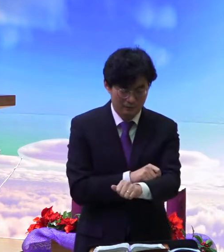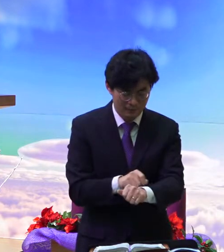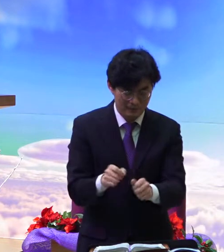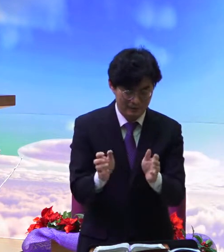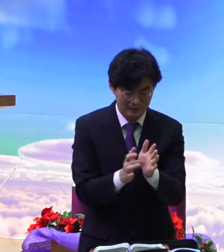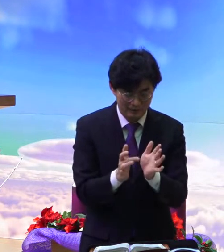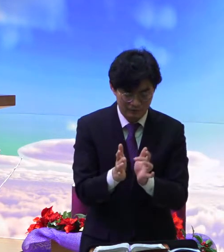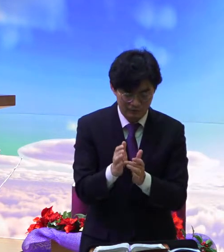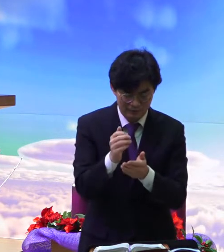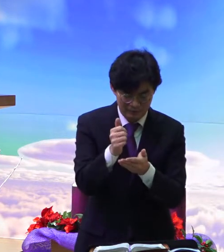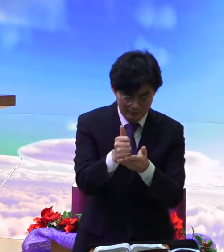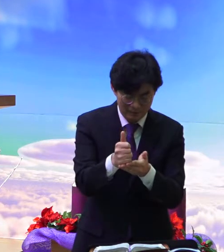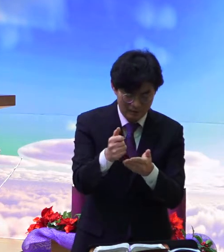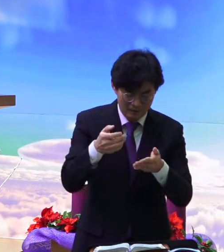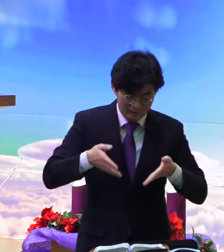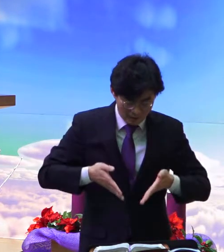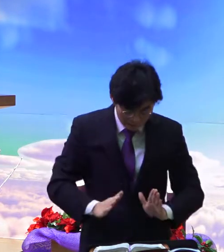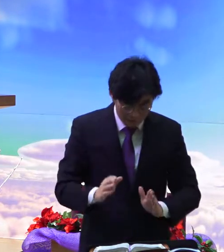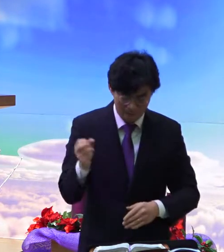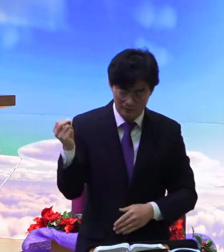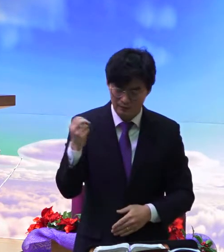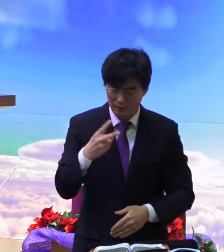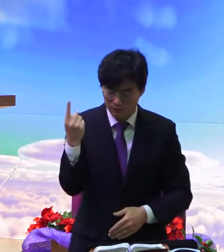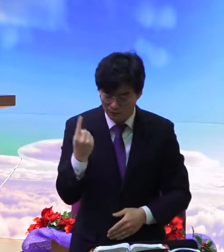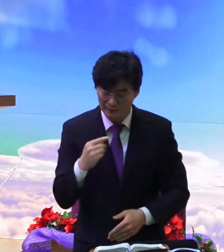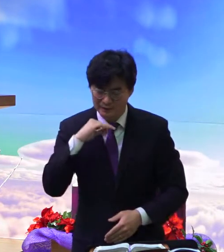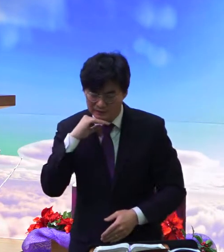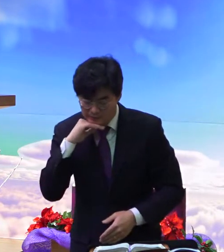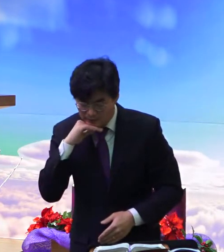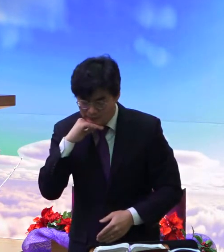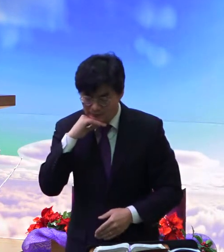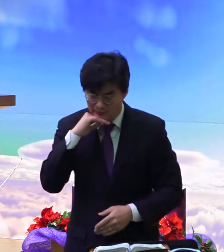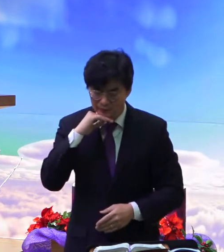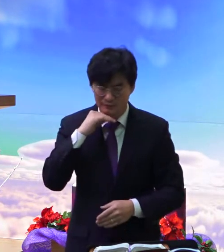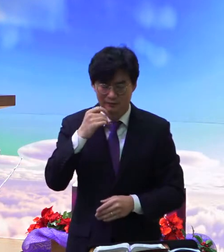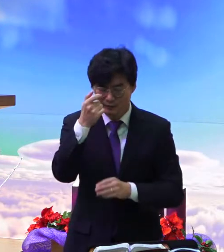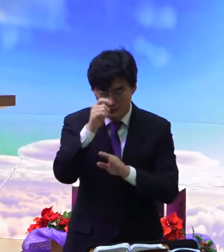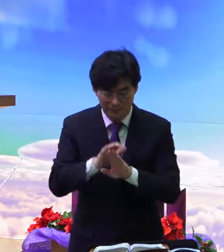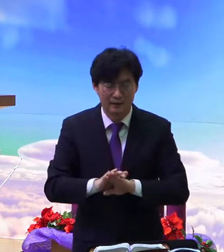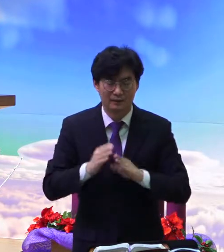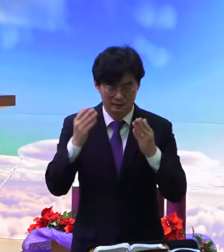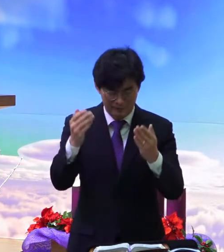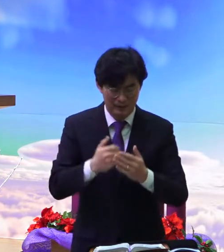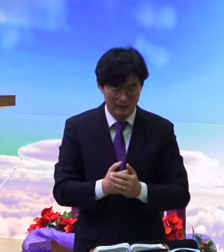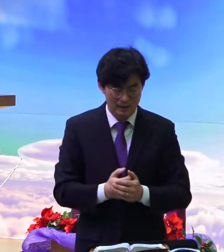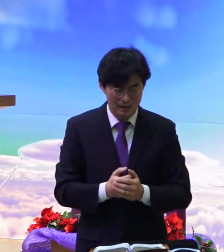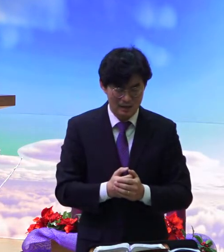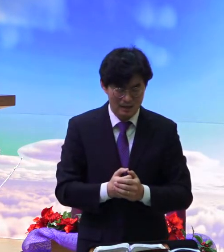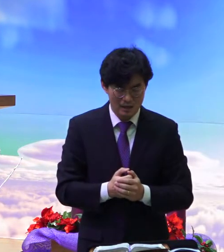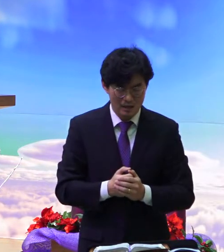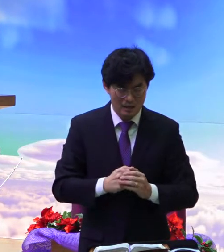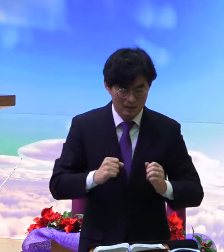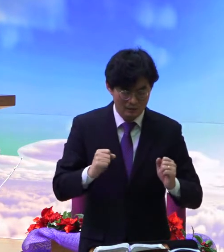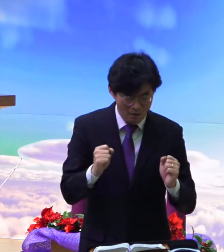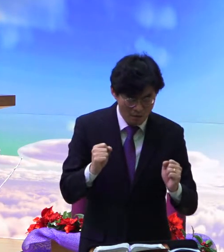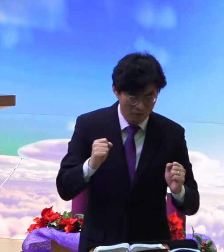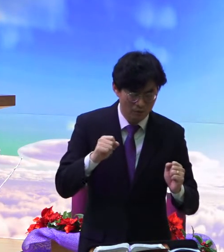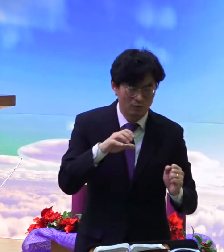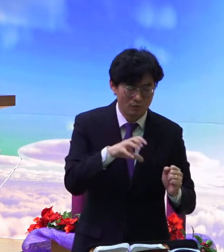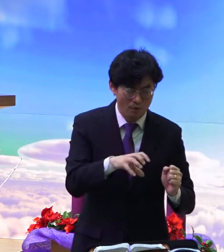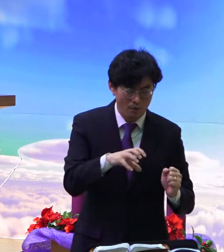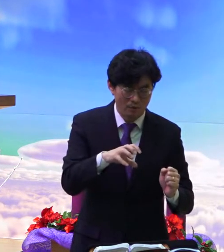예수님의 성탄과 다시 오심을 기다리는 대림절을 보내고 있습니다. 차갑고 어두운 이 땅에 생명의